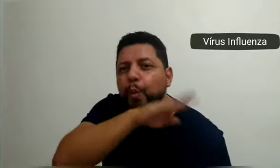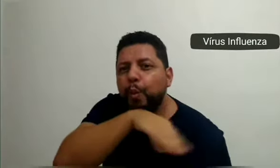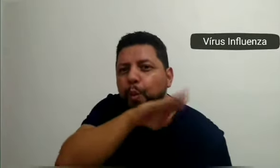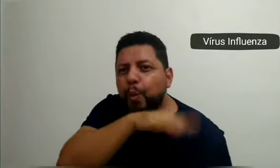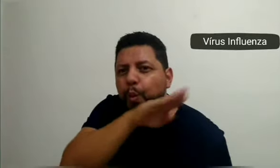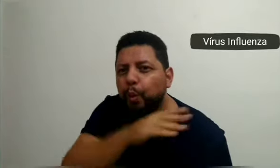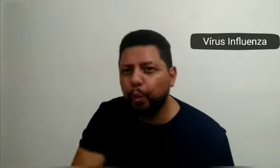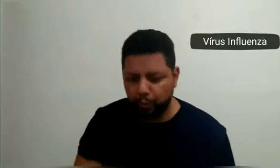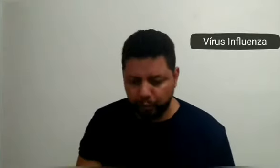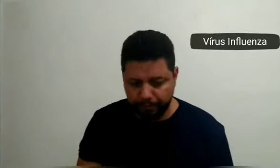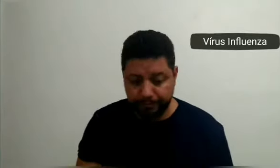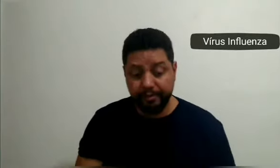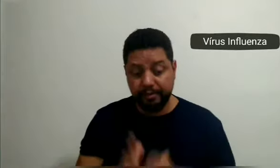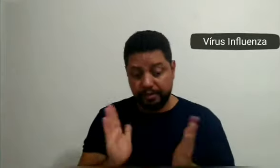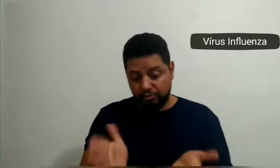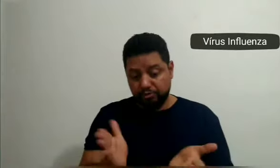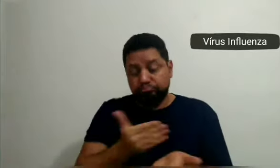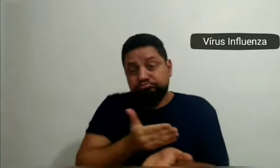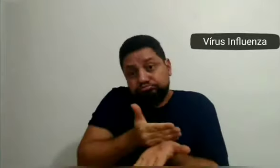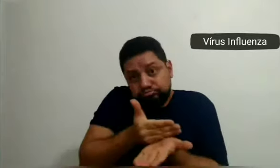gripe suína.